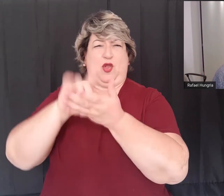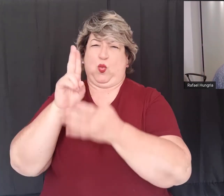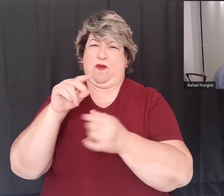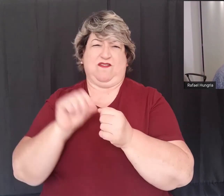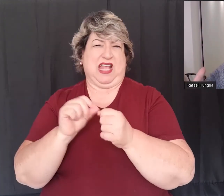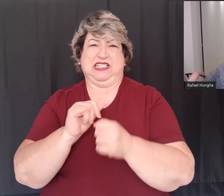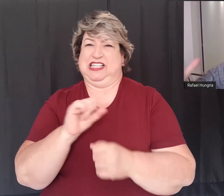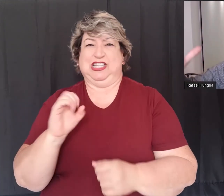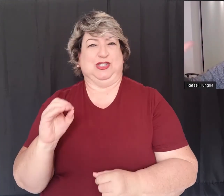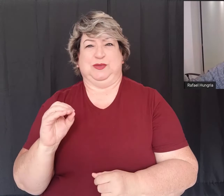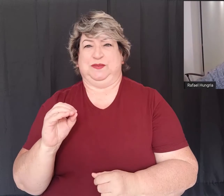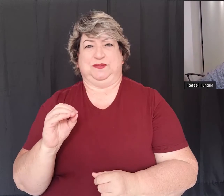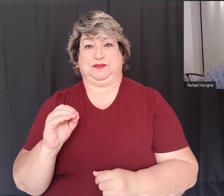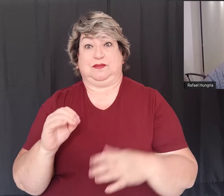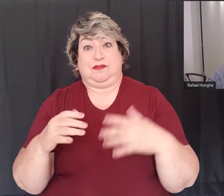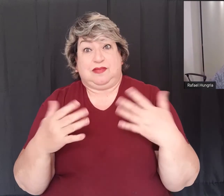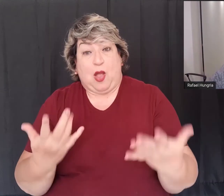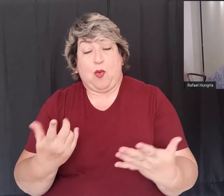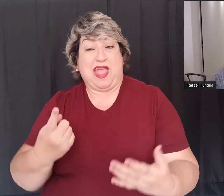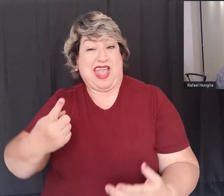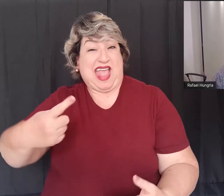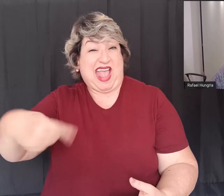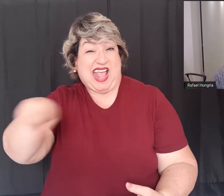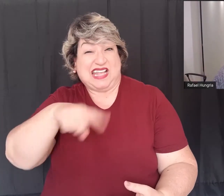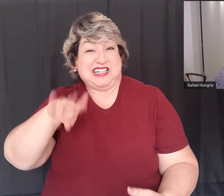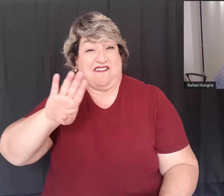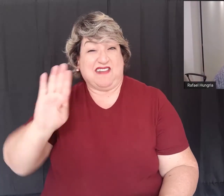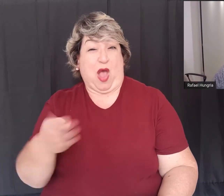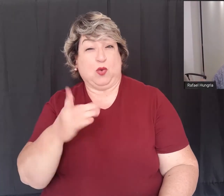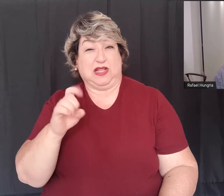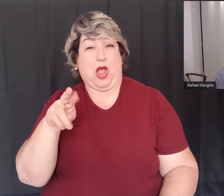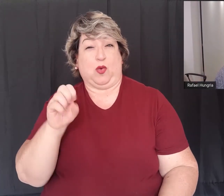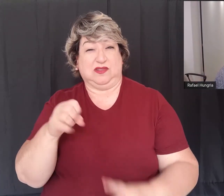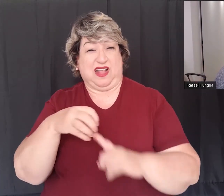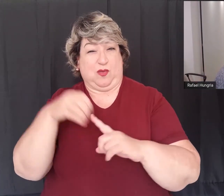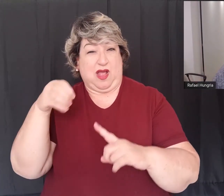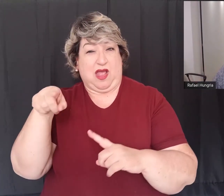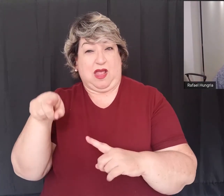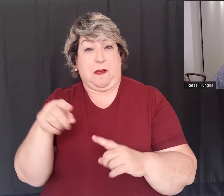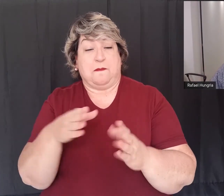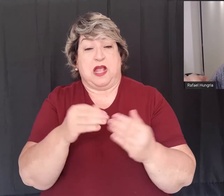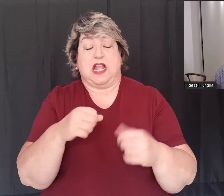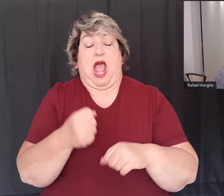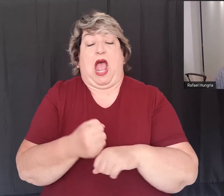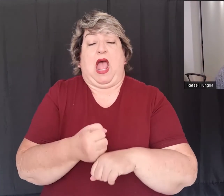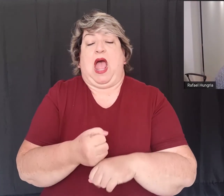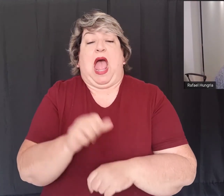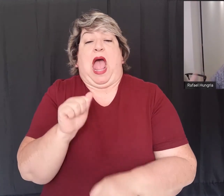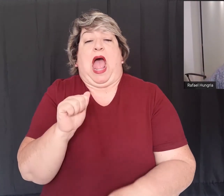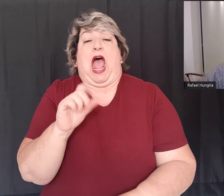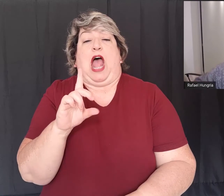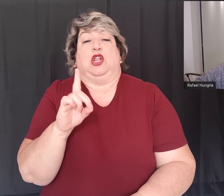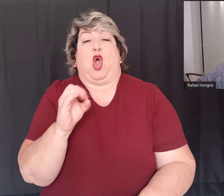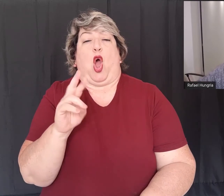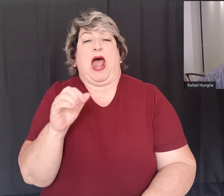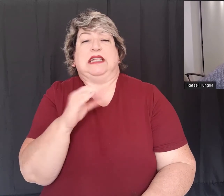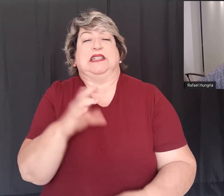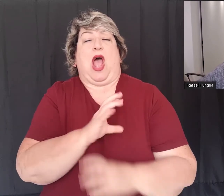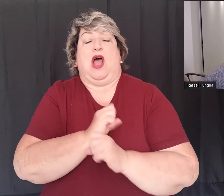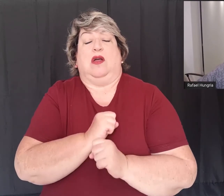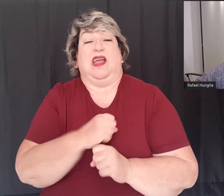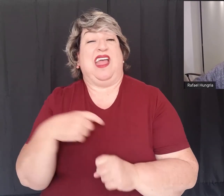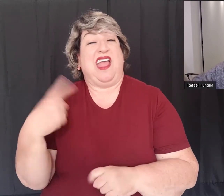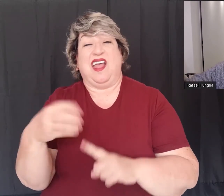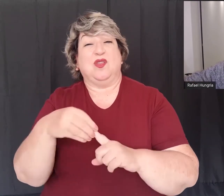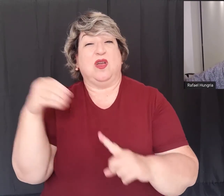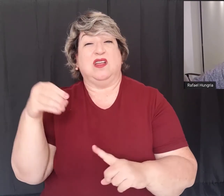Não, isso não existe. Estes grupos que fizeram a humanidade de escravo nas religiões, que pediam adoração, são os Anunnakis.